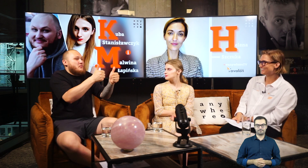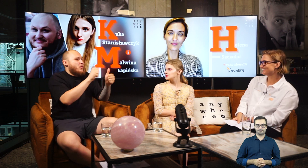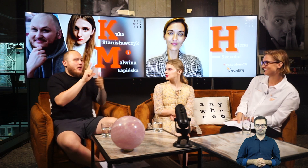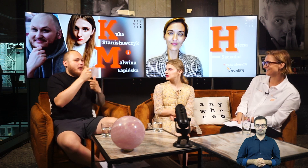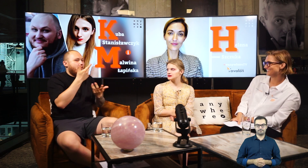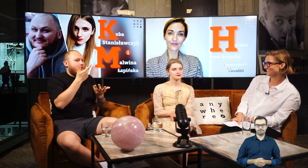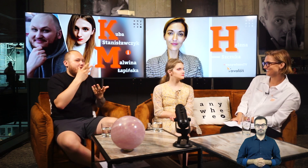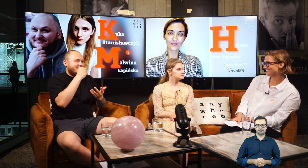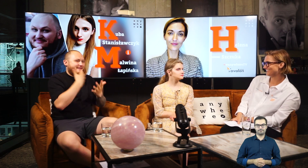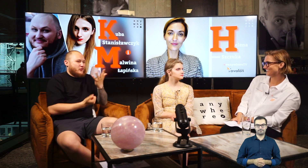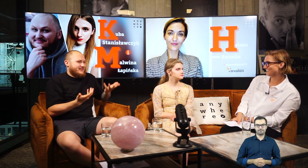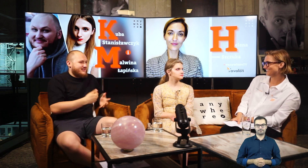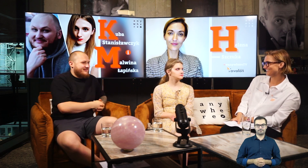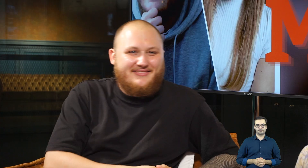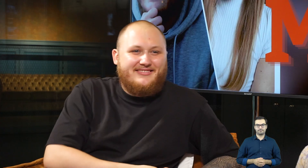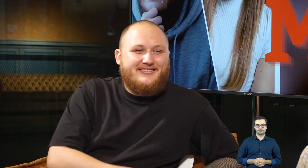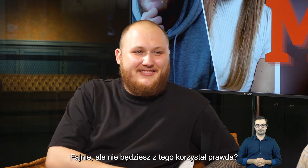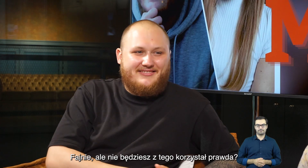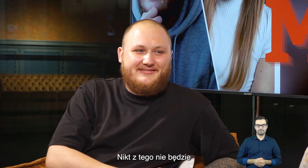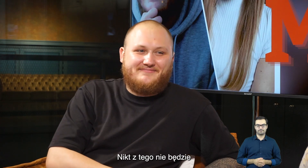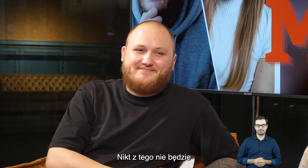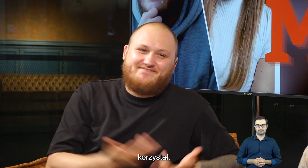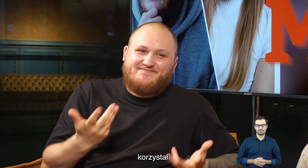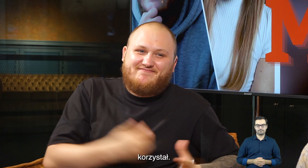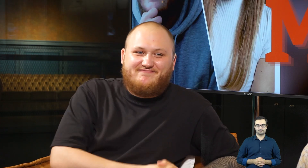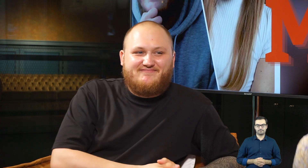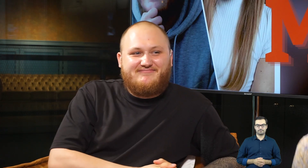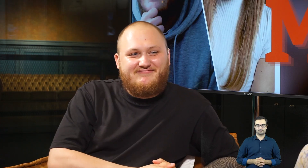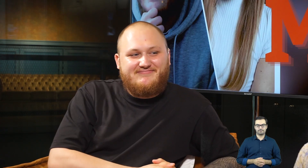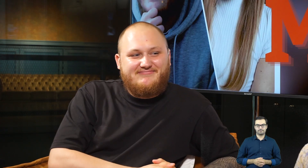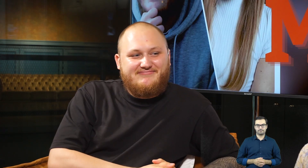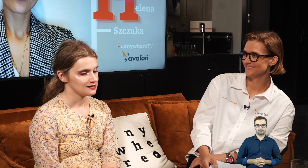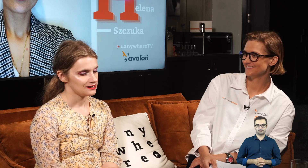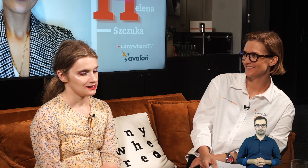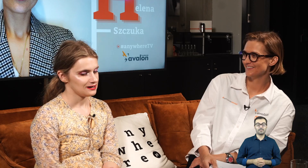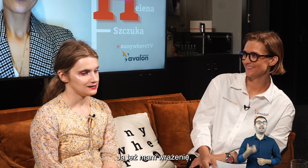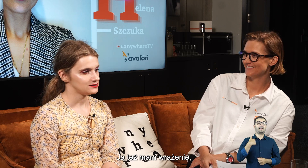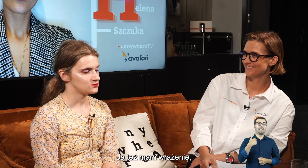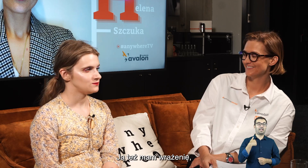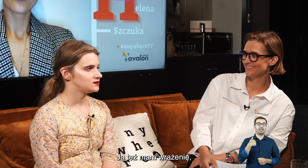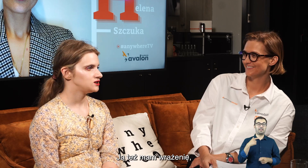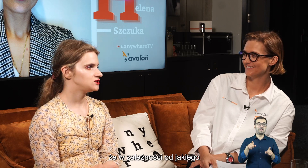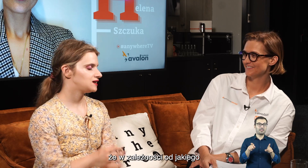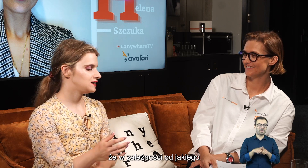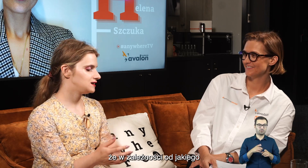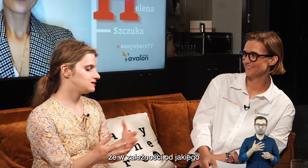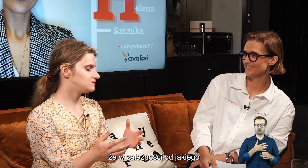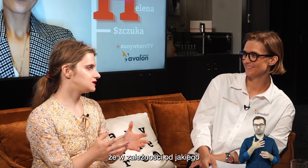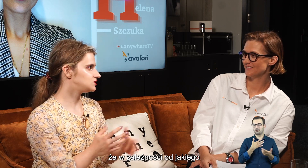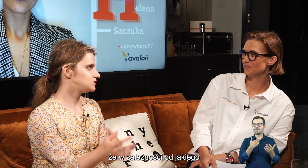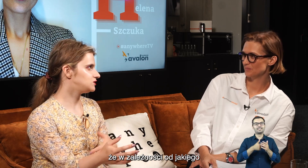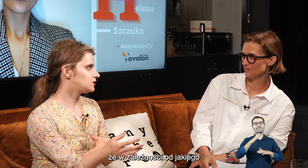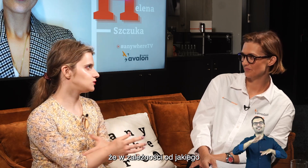Dokładnie. Okej, okay, fajnie, ale to nie skorzystasz z tego, prawda? Mm-hmm. Nikt z tego nie będzie korzystał tak na tą sprawę, więc... Ja też mam wrażenie, że